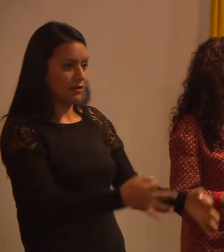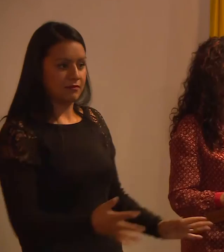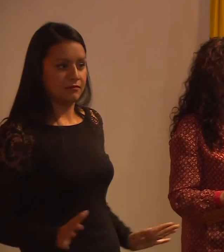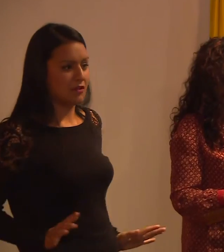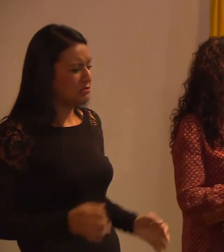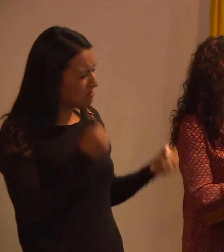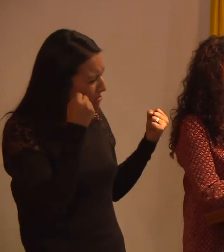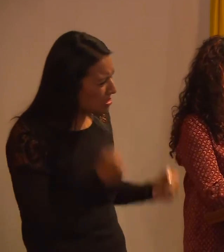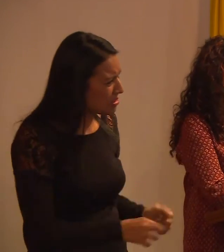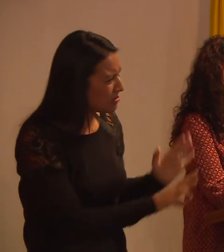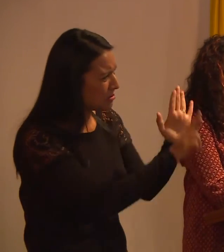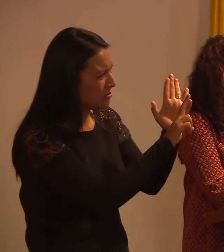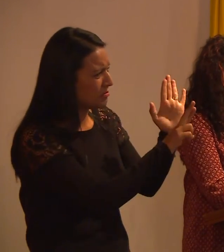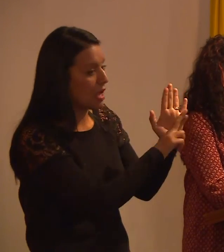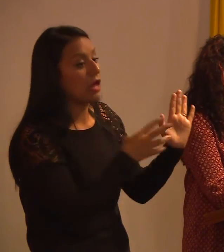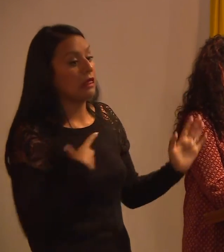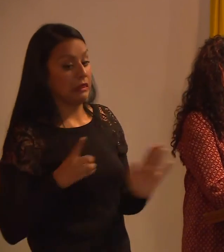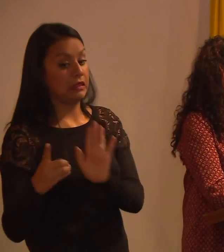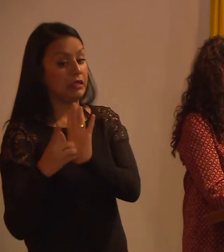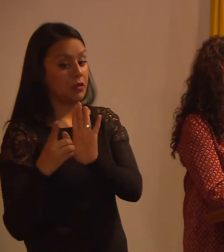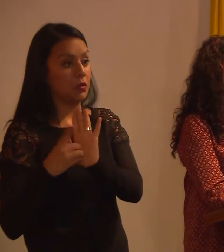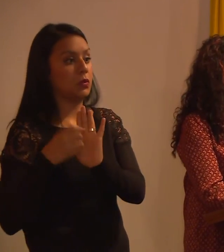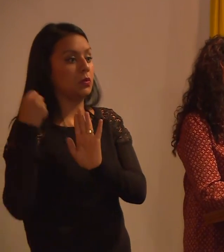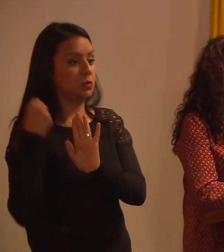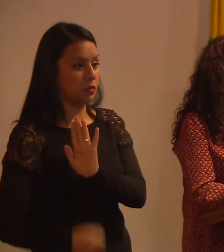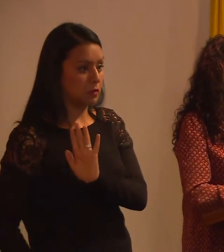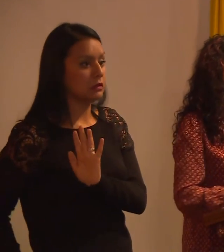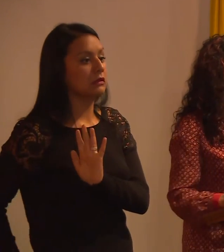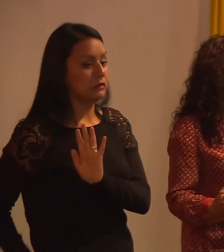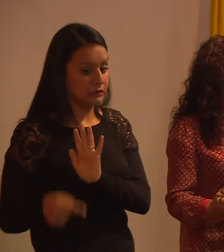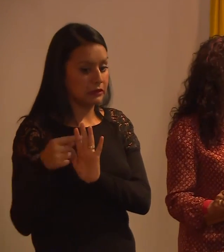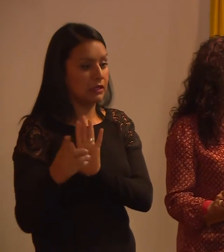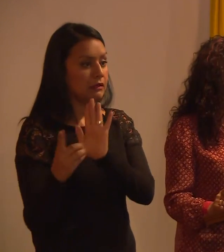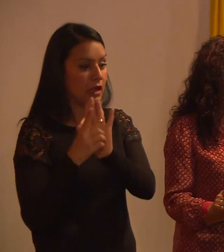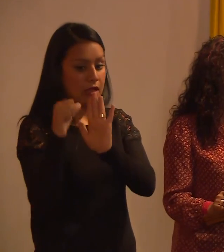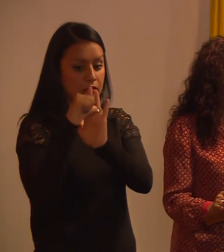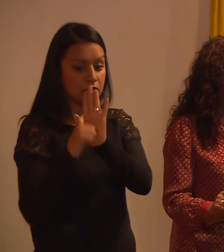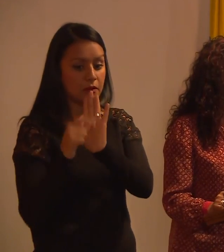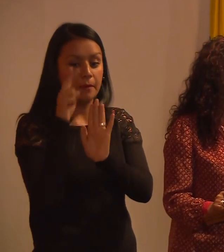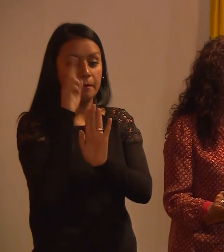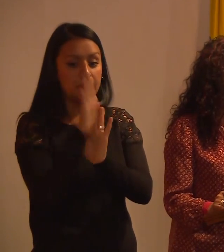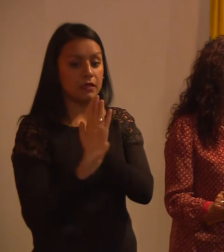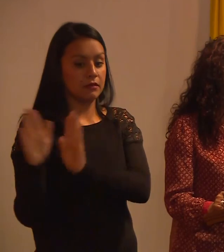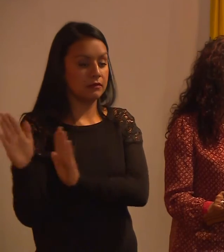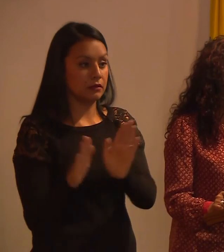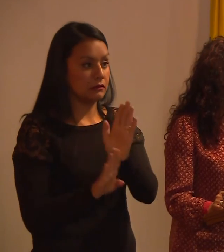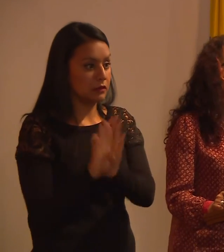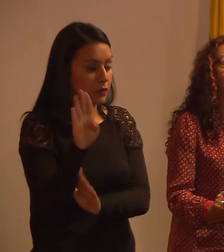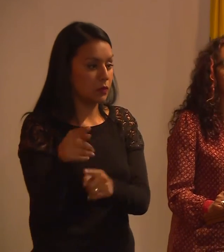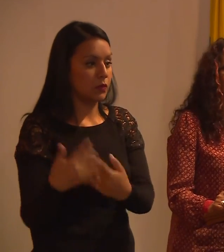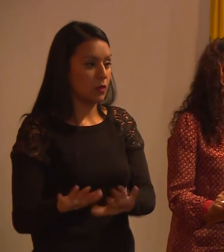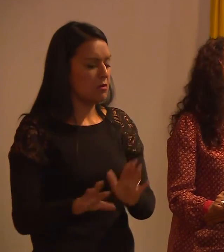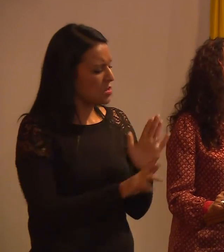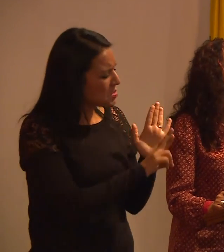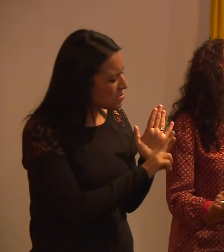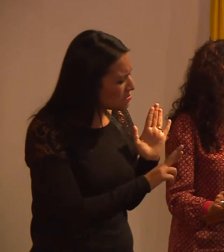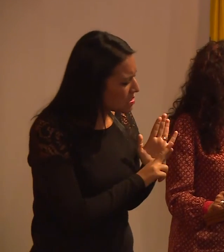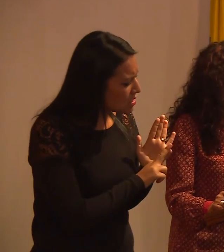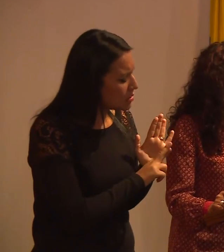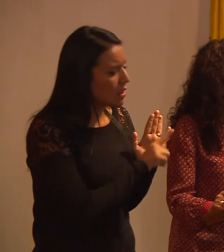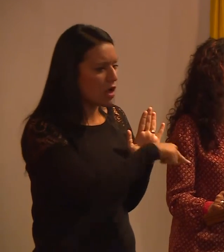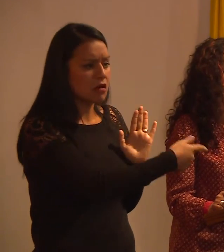tanto peso como el decreto, ¿sí?, que desarrolla uno de los artículos del Plan Nacional de Desarrollo, ¿sí?, también tendrá